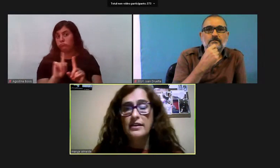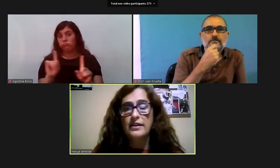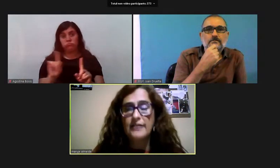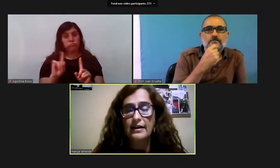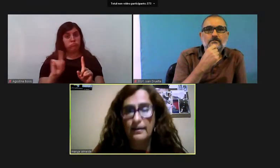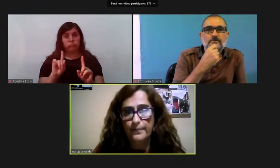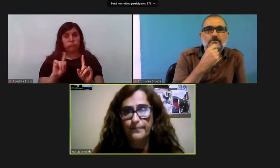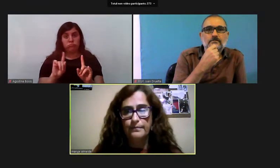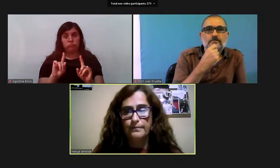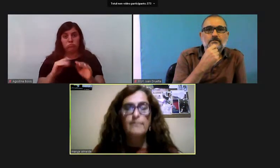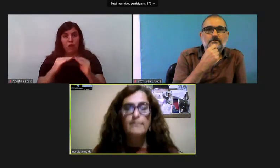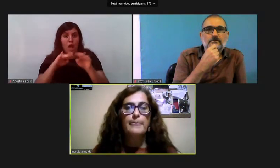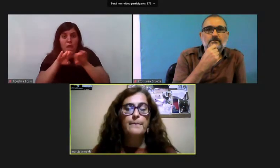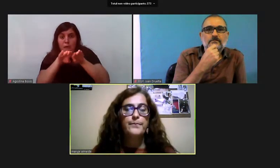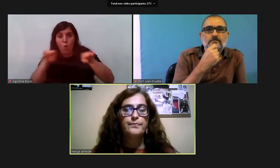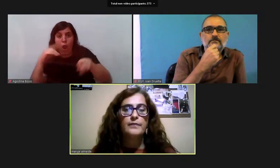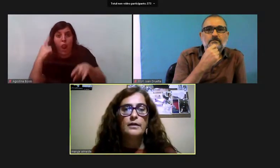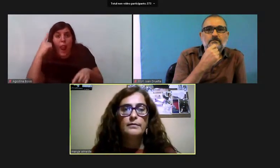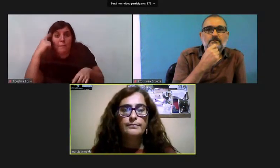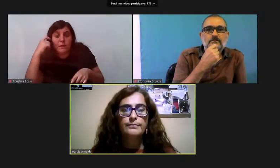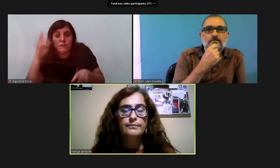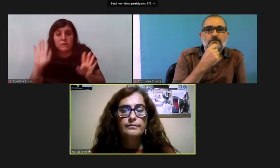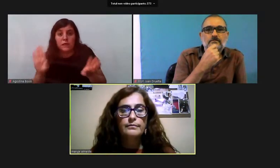de aprendizaje.